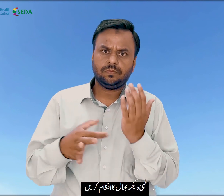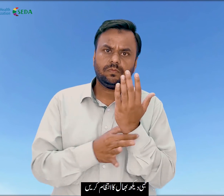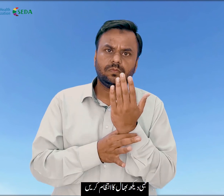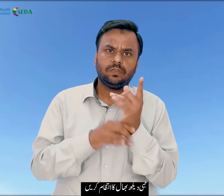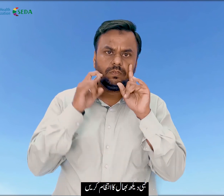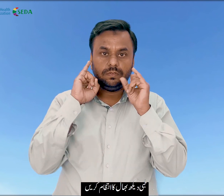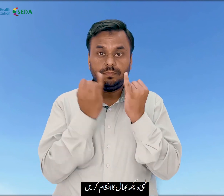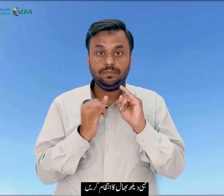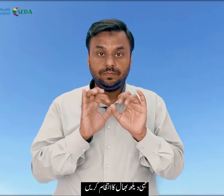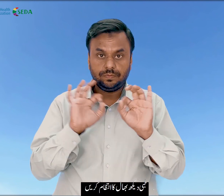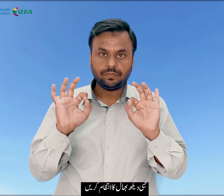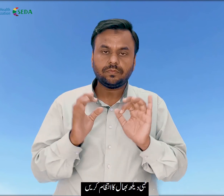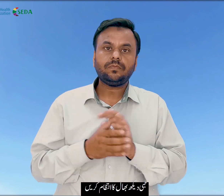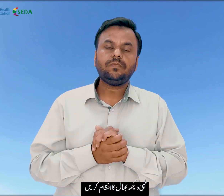طبی دیکھ بھال کا انتظام کریں۔